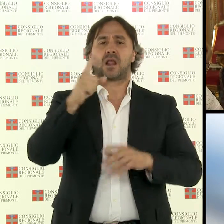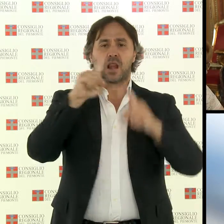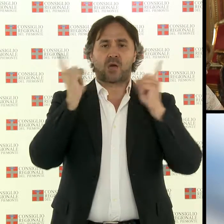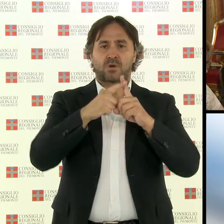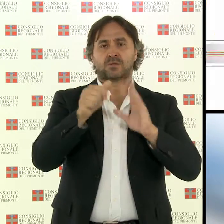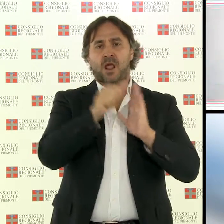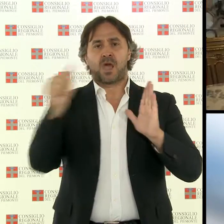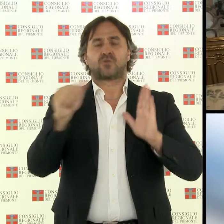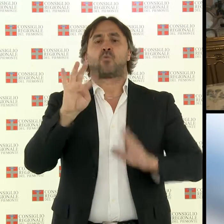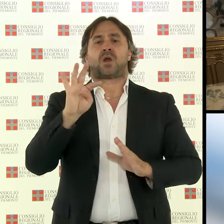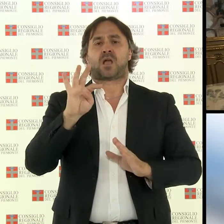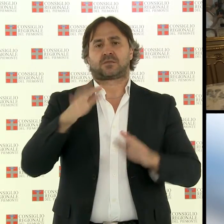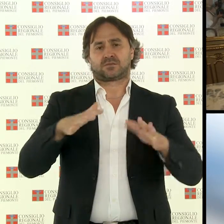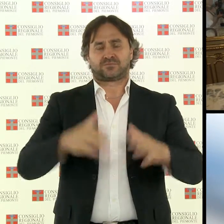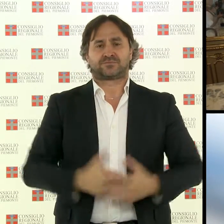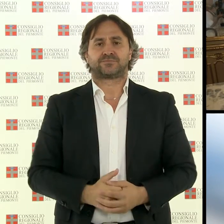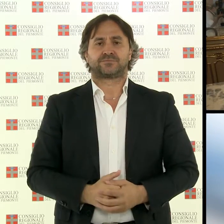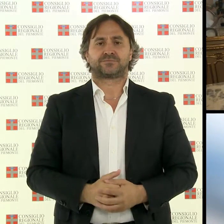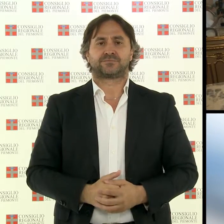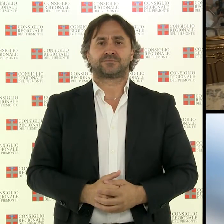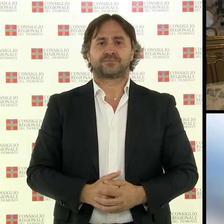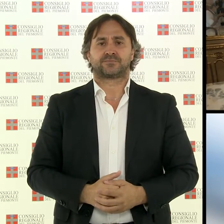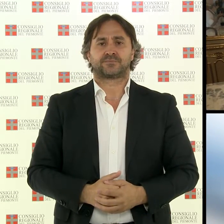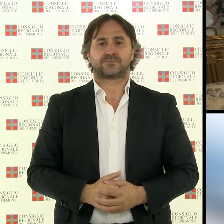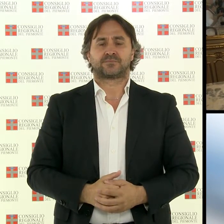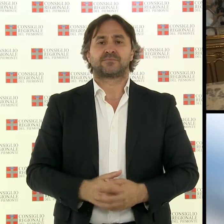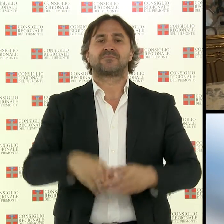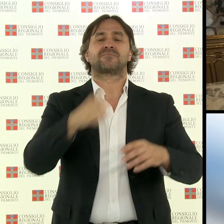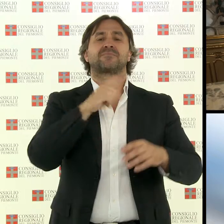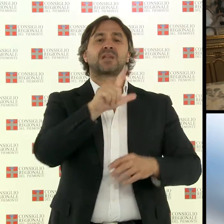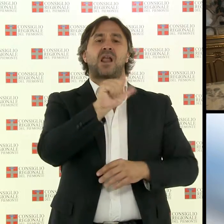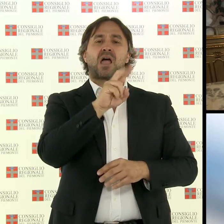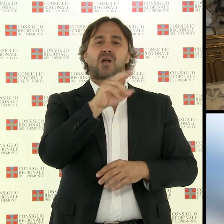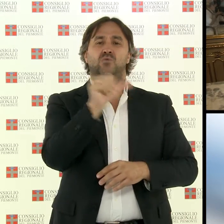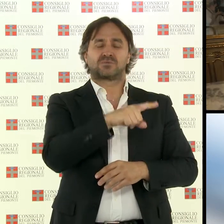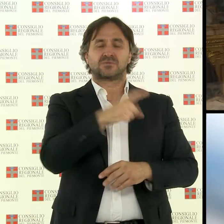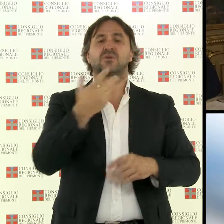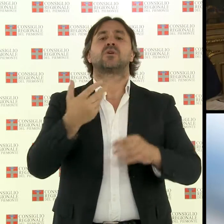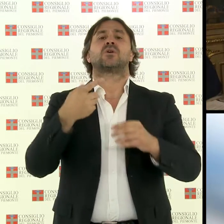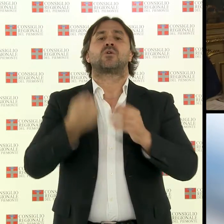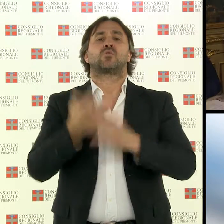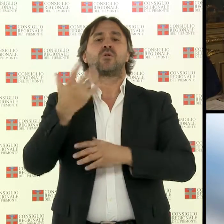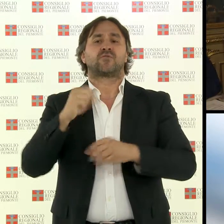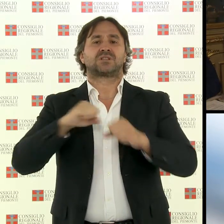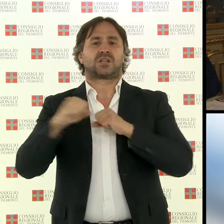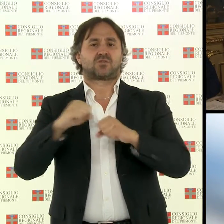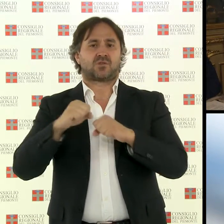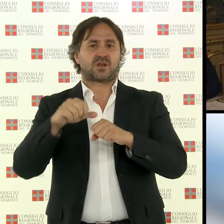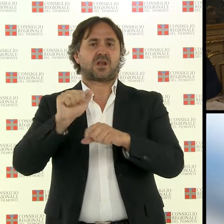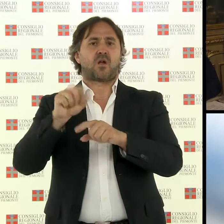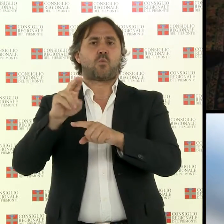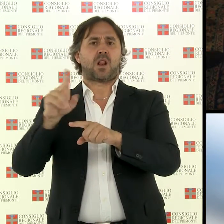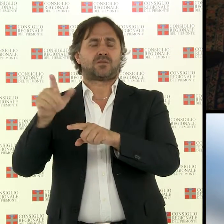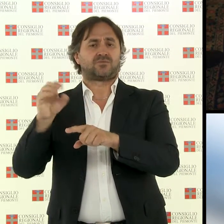all'anno. È stato rinnovato tra il presidente Mauro Laus e il nuovo direttore Anguagliu il protocollo d'intesa tra